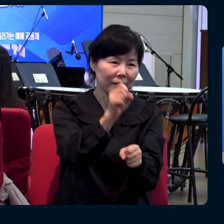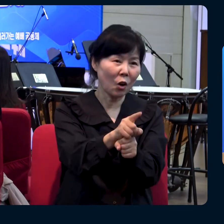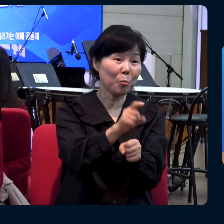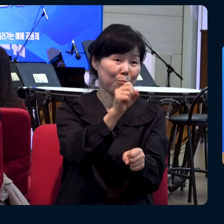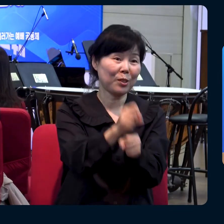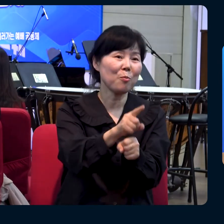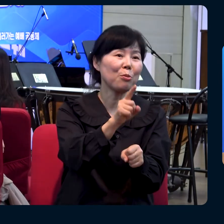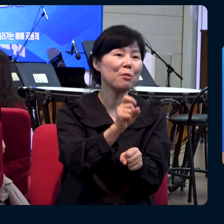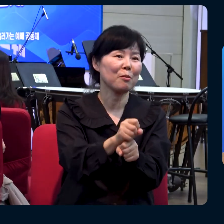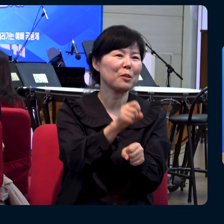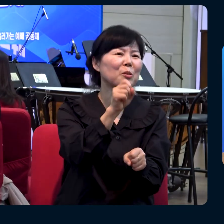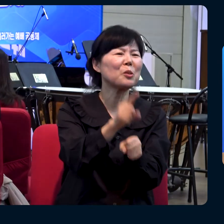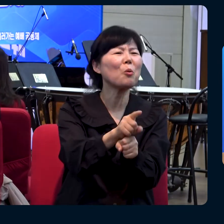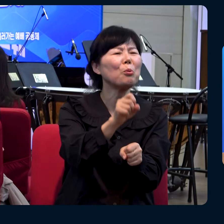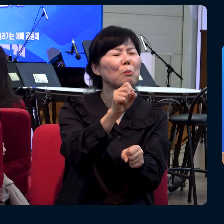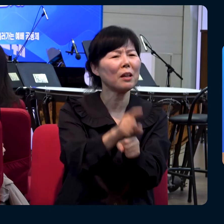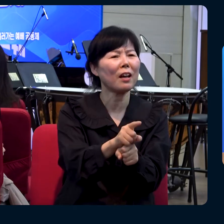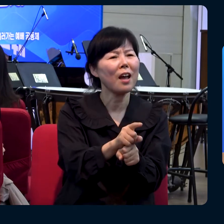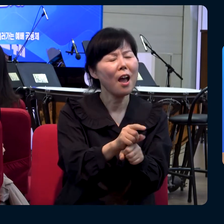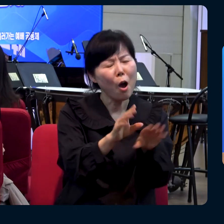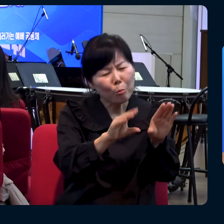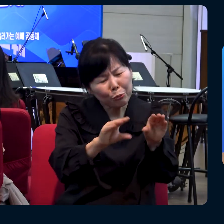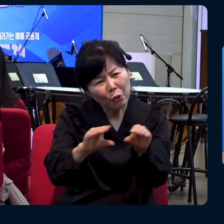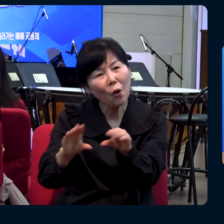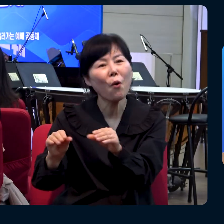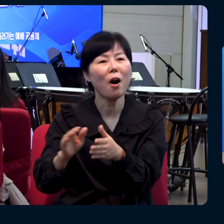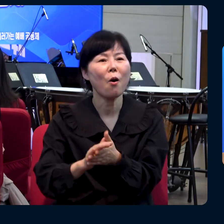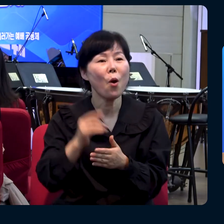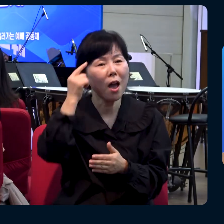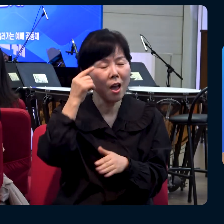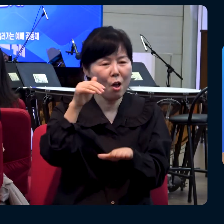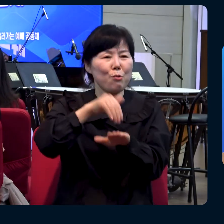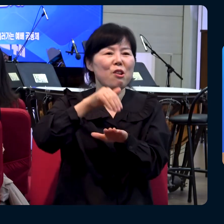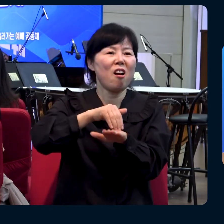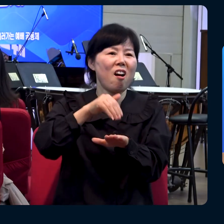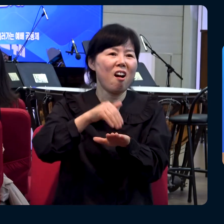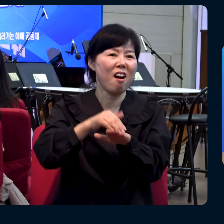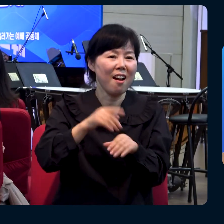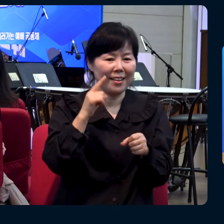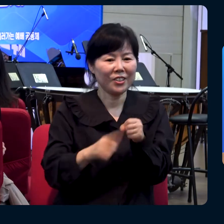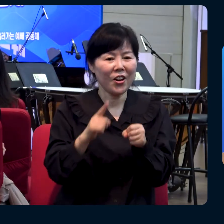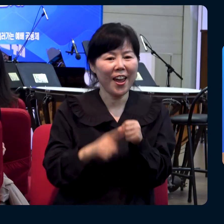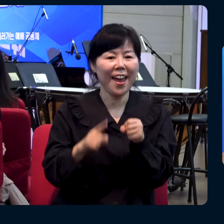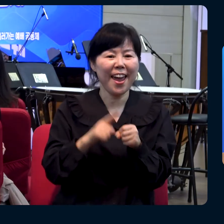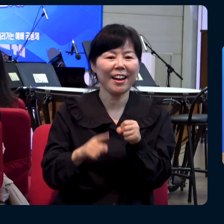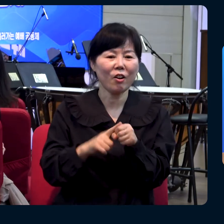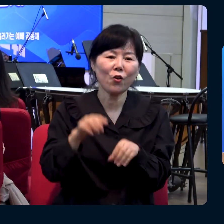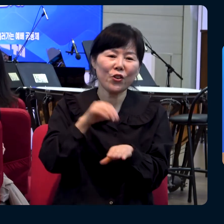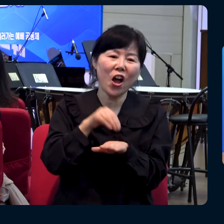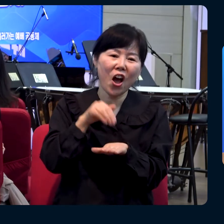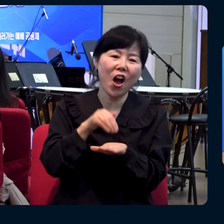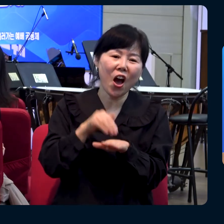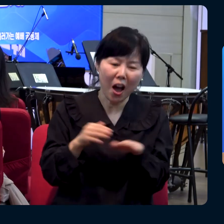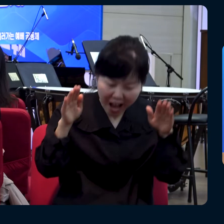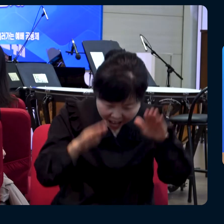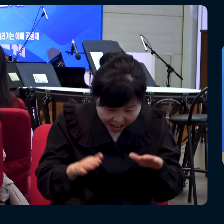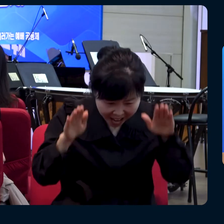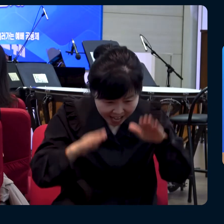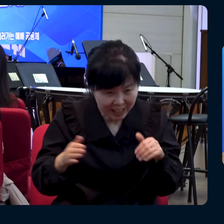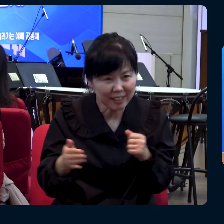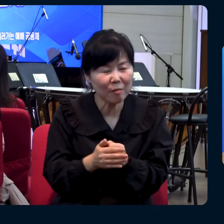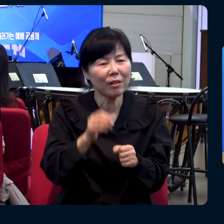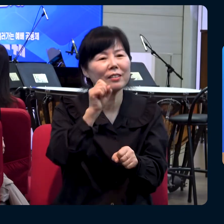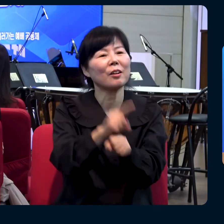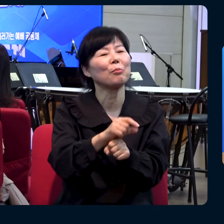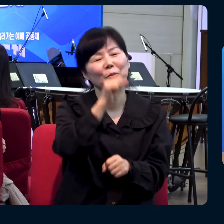성품의 제자 훈련을 받고 오시기 때문에 저는 사실 불교에서 오시면 그 주지 스님한테 인사를 드리고 싶어요. 사실은 이분이